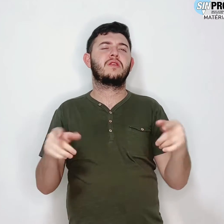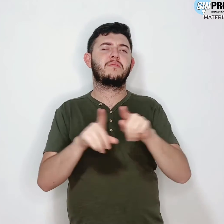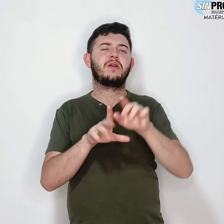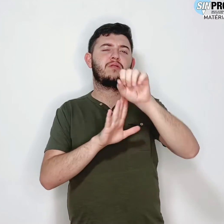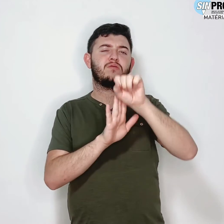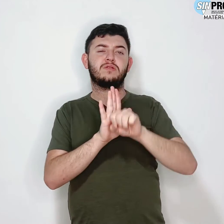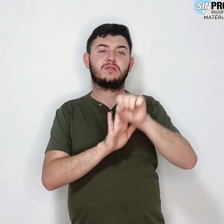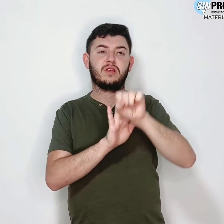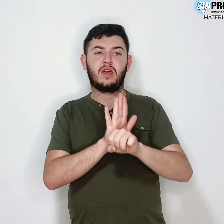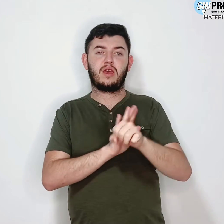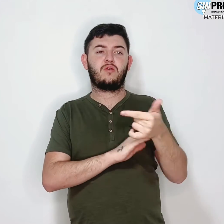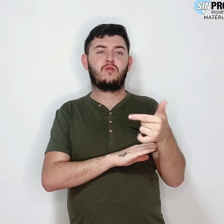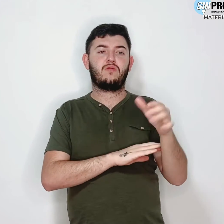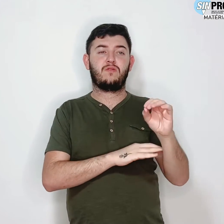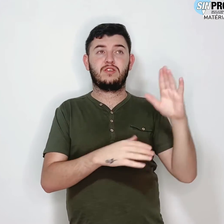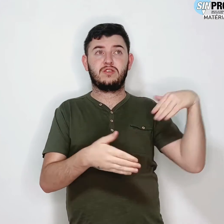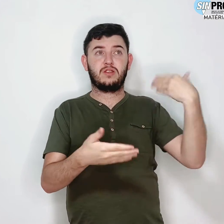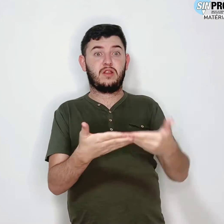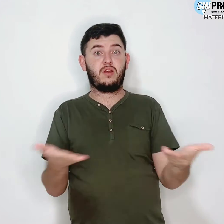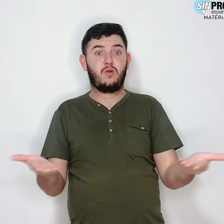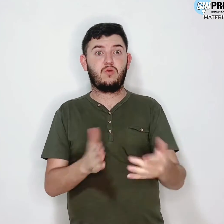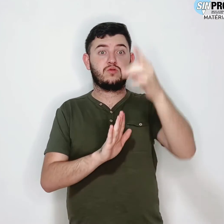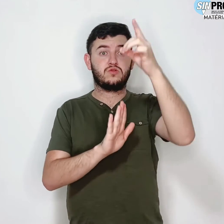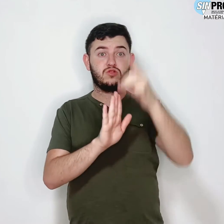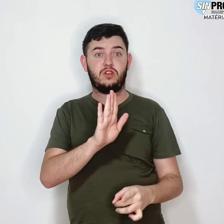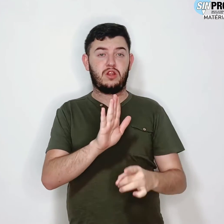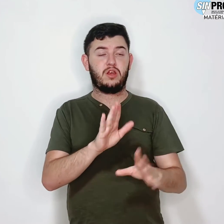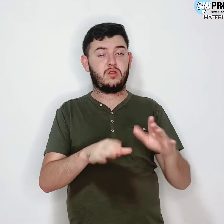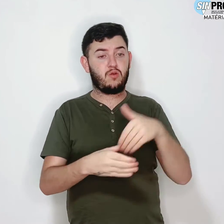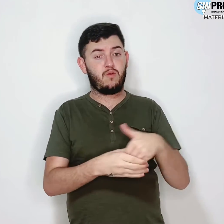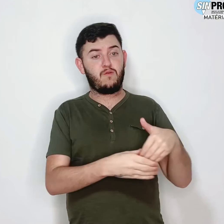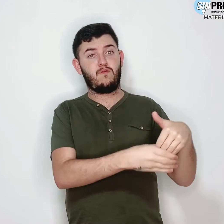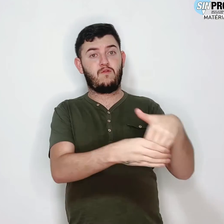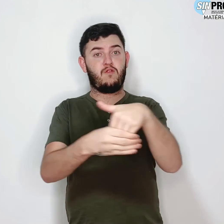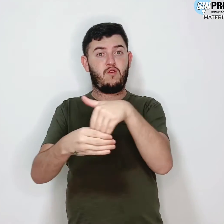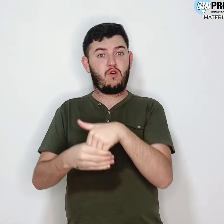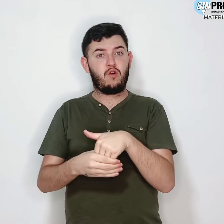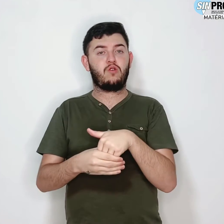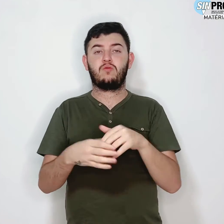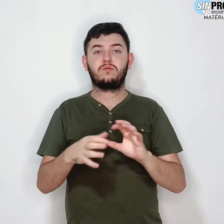século XX para cá, o direito ao voto foi estendido a